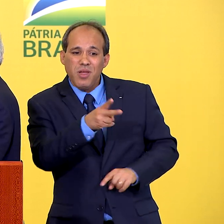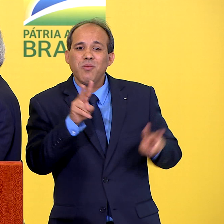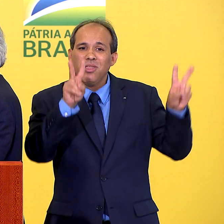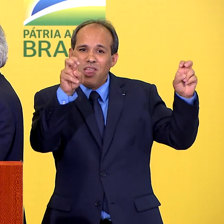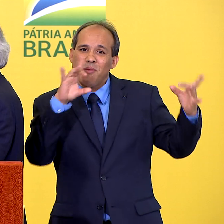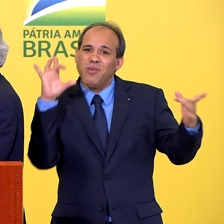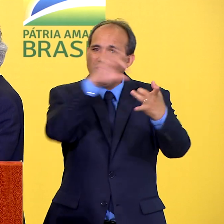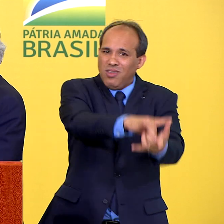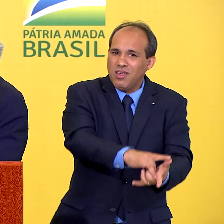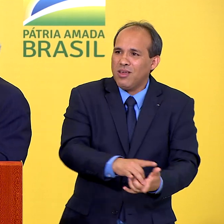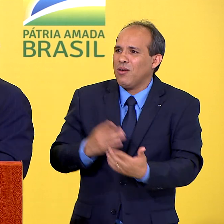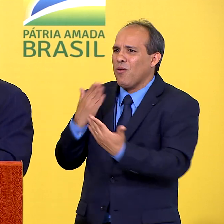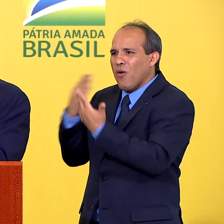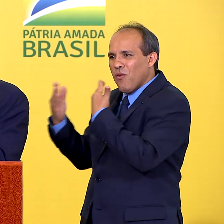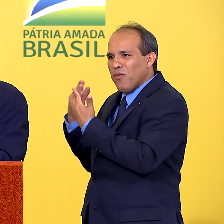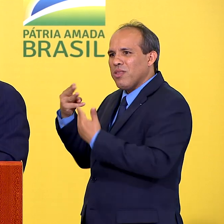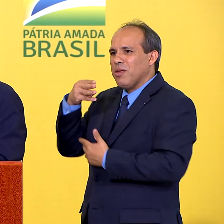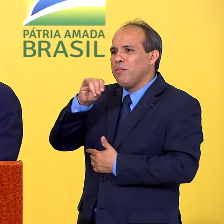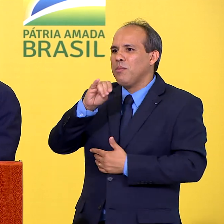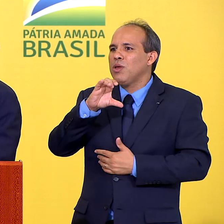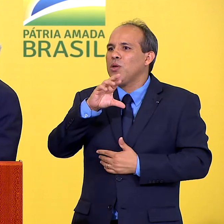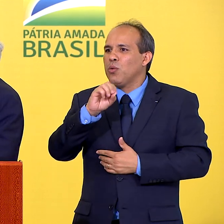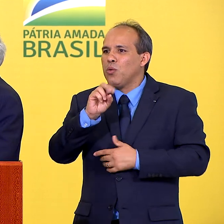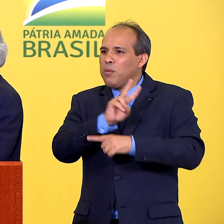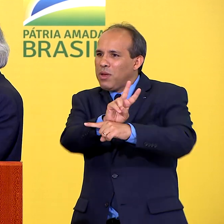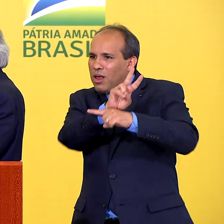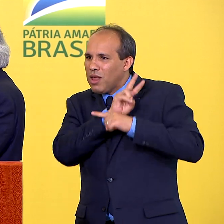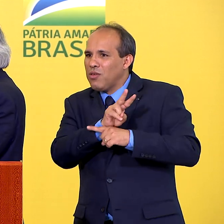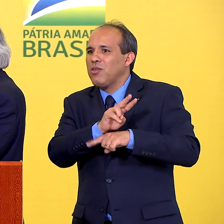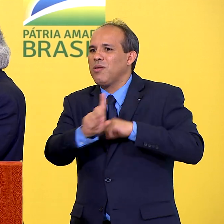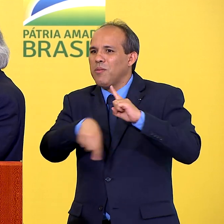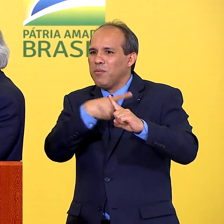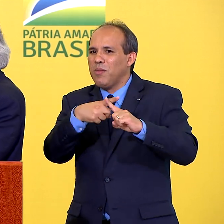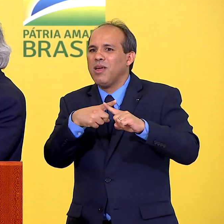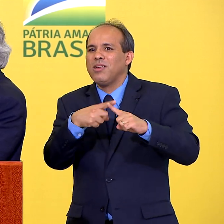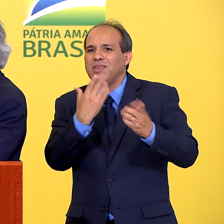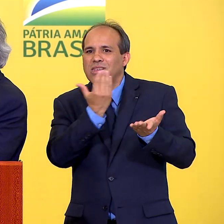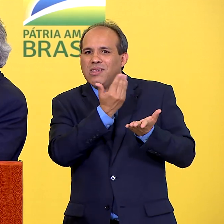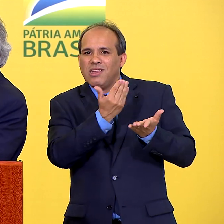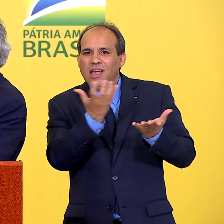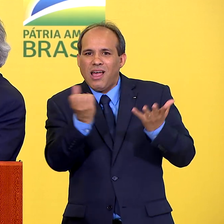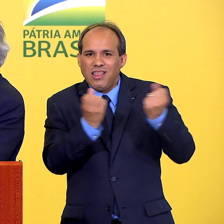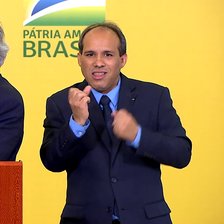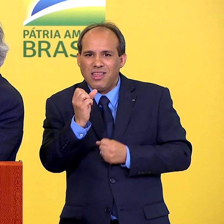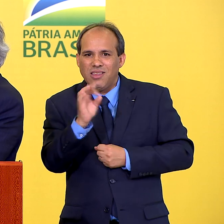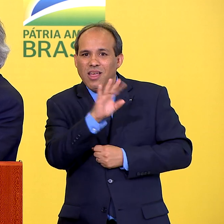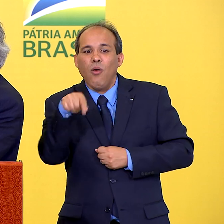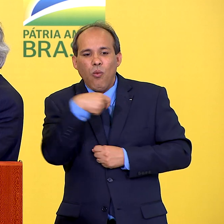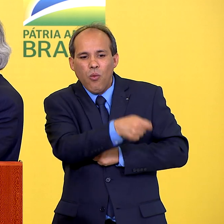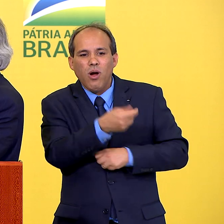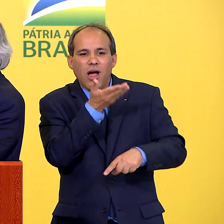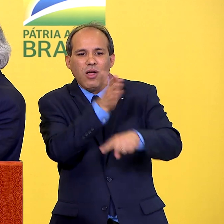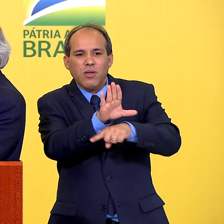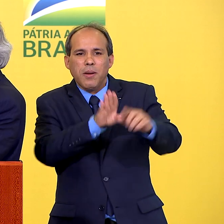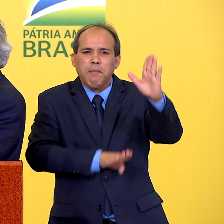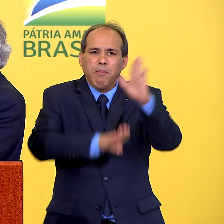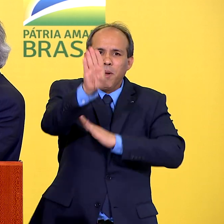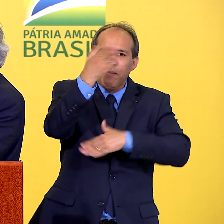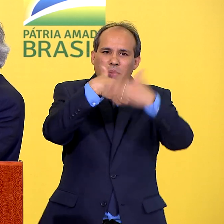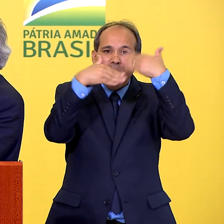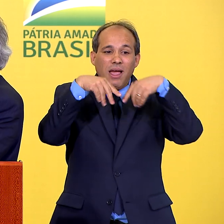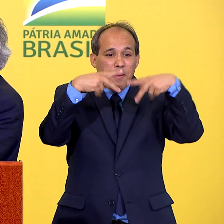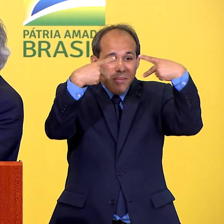essa conversa nossa aqui, do microcrédito individual, tudo, queremos criar rampas de ascensão social, para que essas pessoas